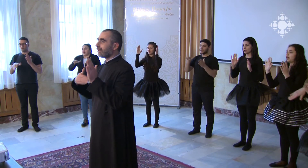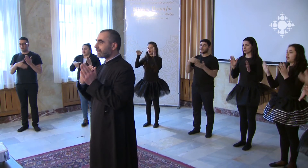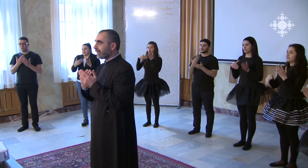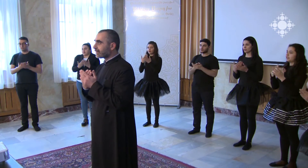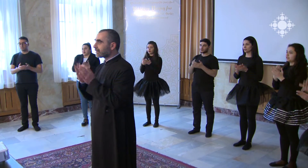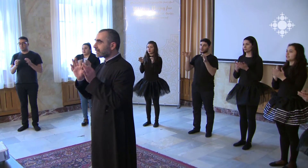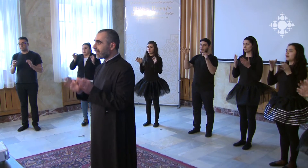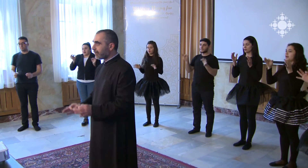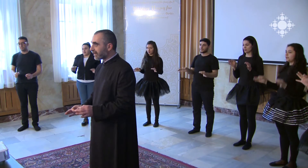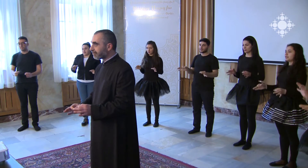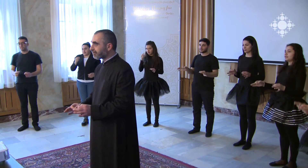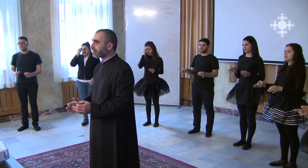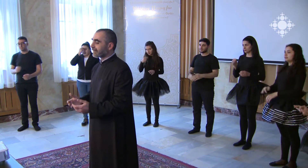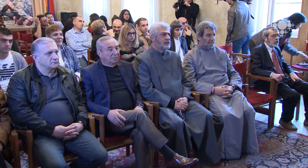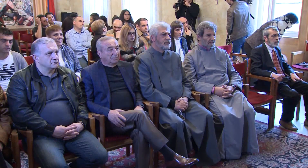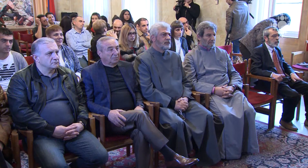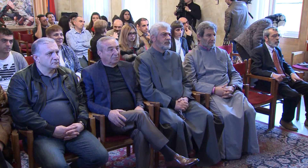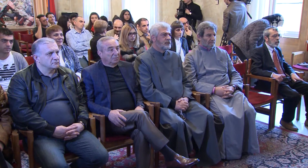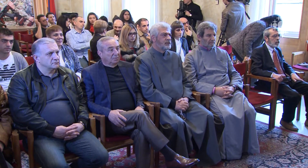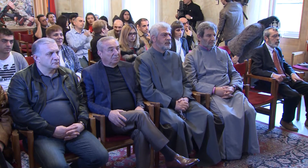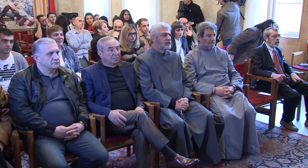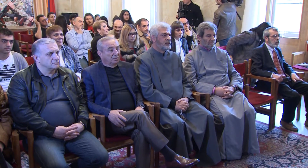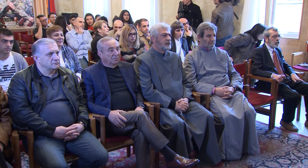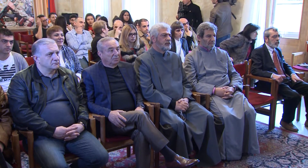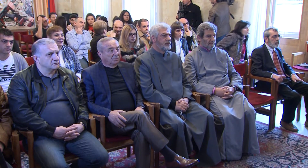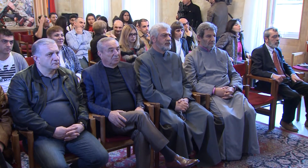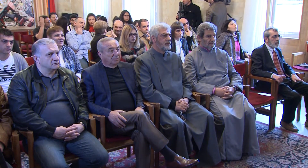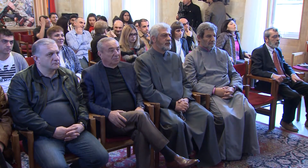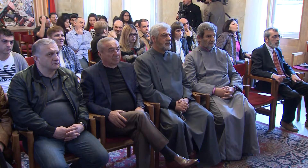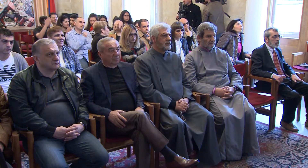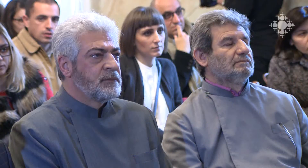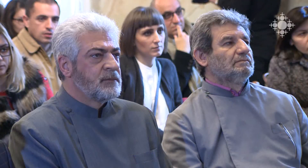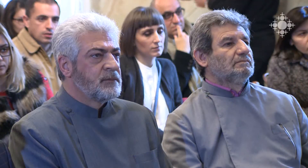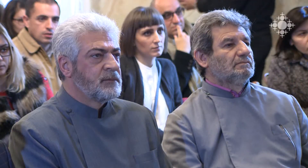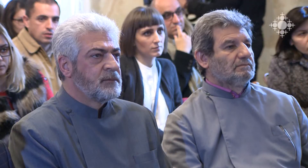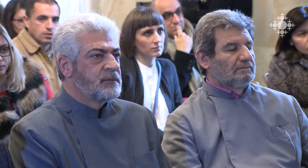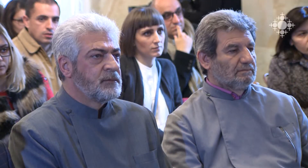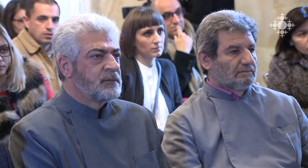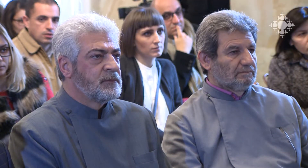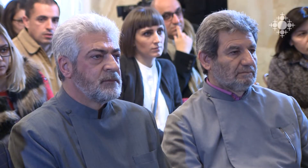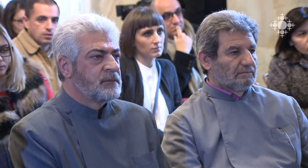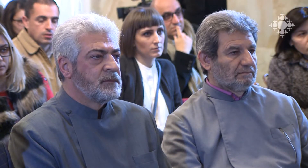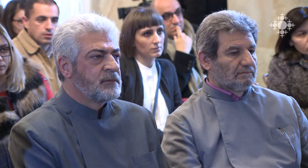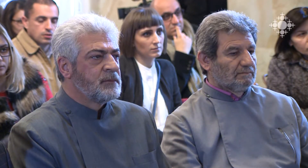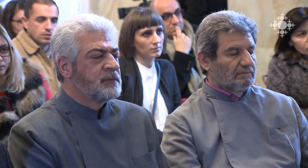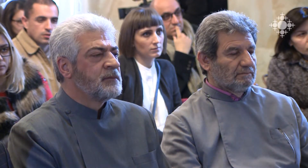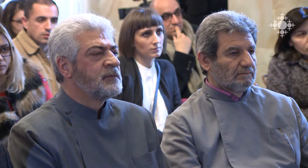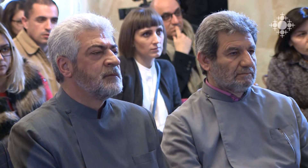մարդկանց հետ։ Արարատյան հայրապետական թեմի առաջնորդական փոխանորդ Նավասարդ Սրբազանի օրհնությամբ և Հայաստանի